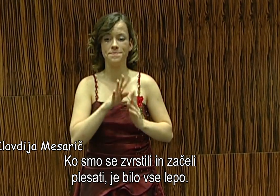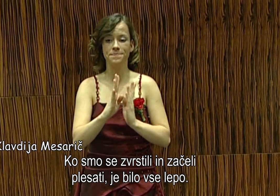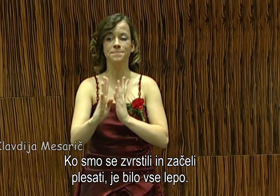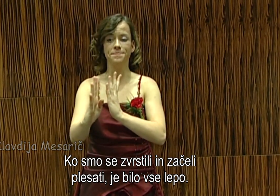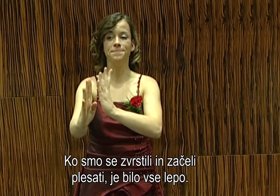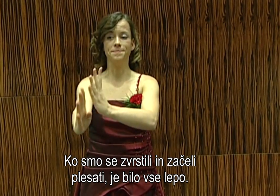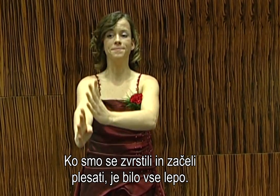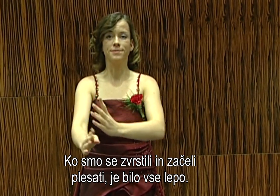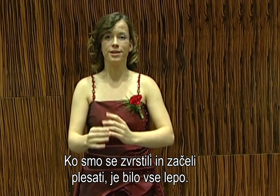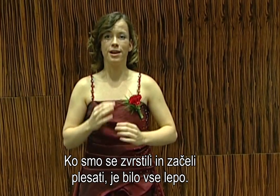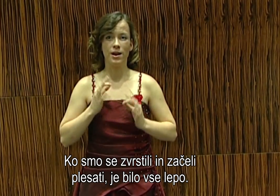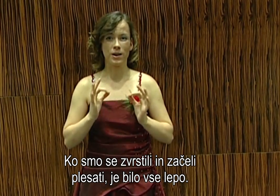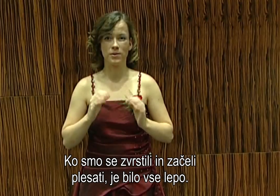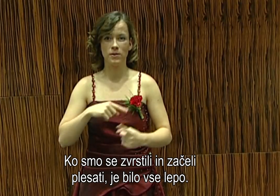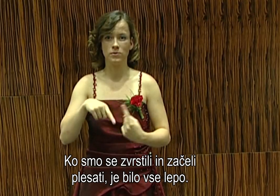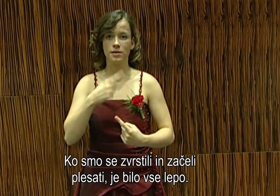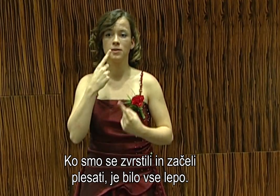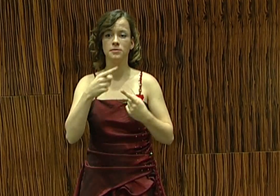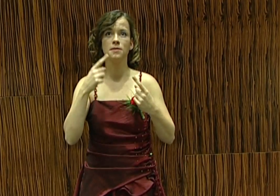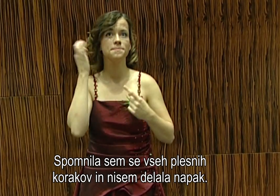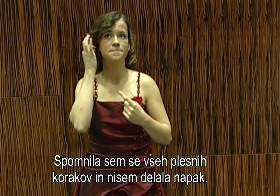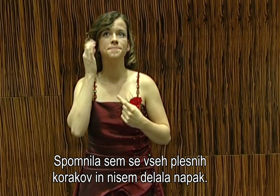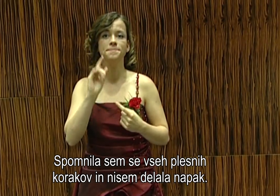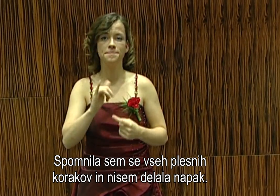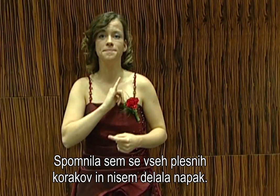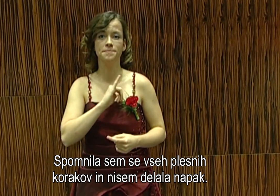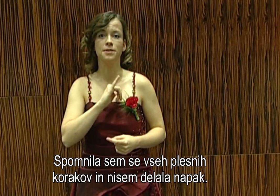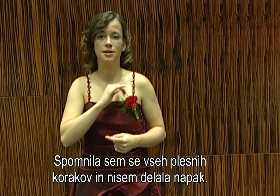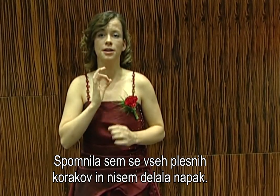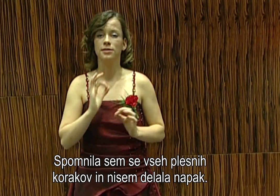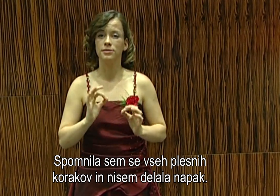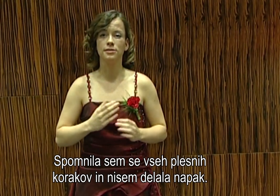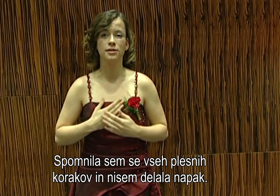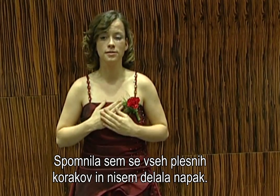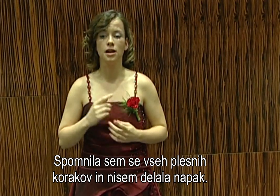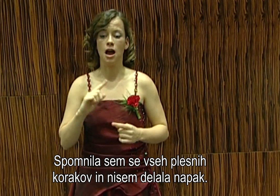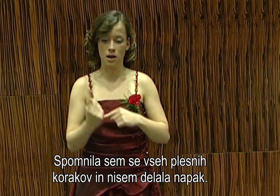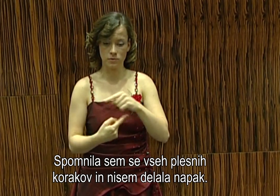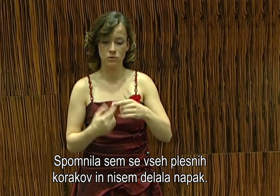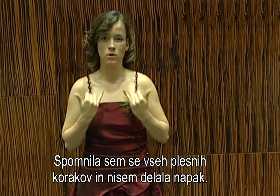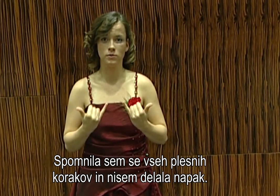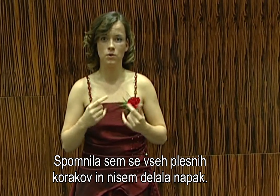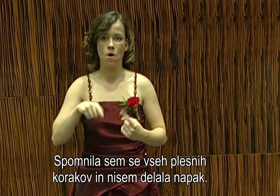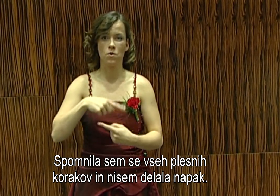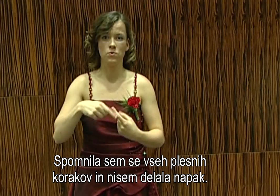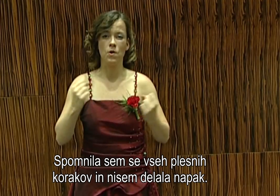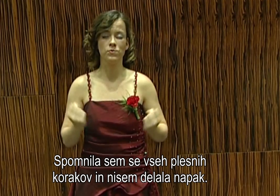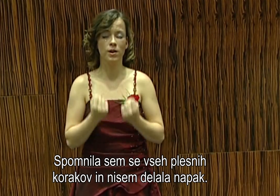Lahko se pridružite, oziroma smo še kaj pozabili. Če ne, potem gremo eno polko. Mislim, da